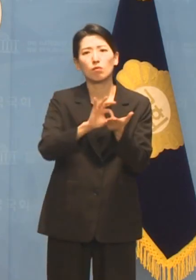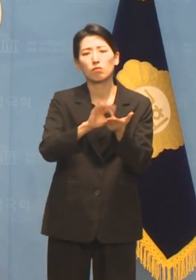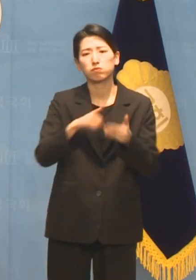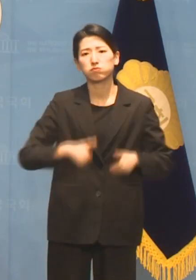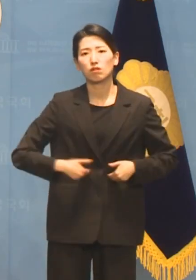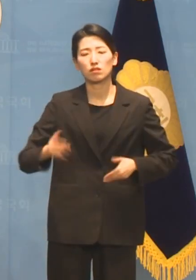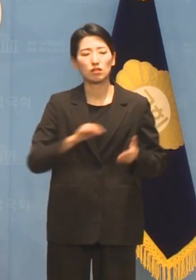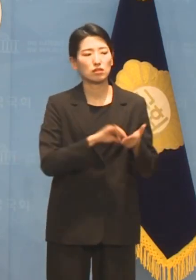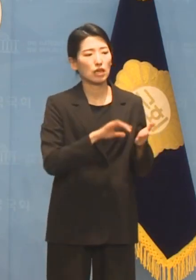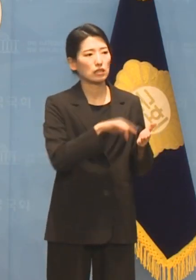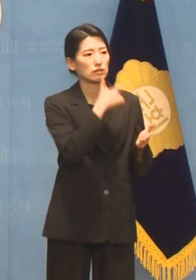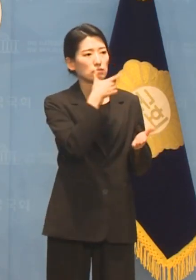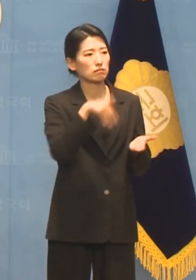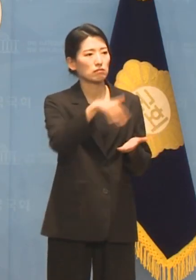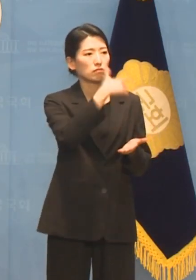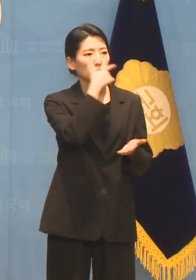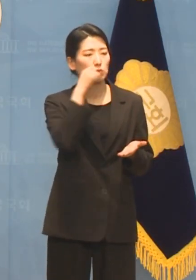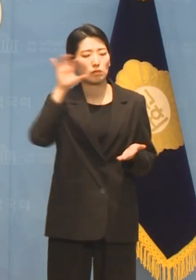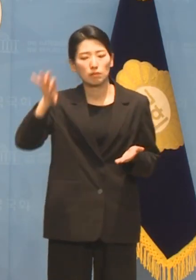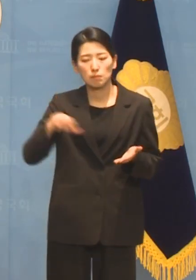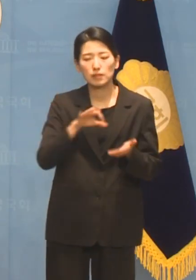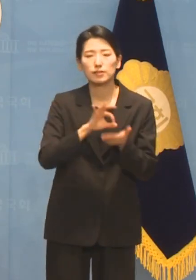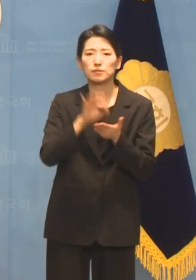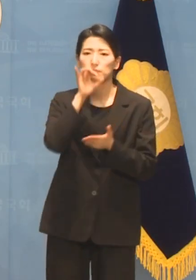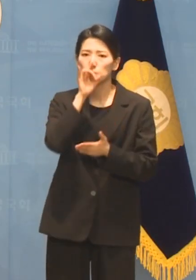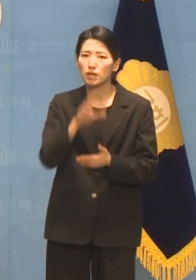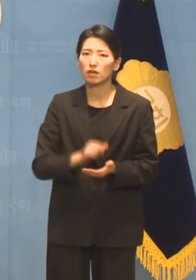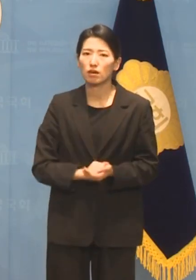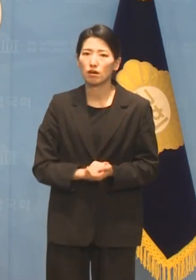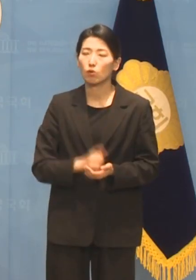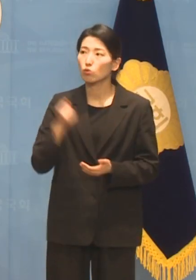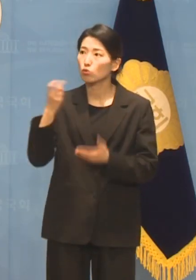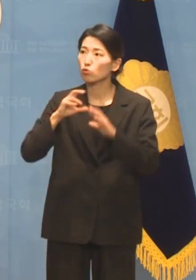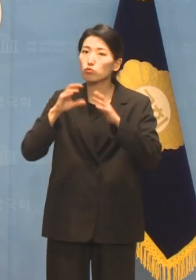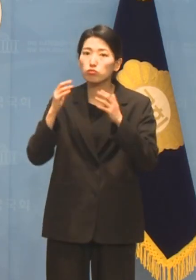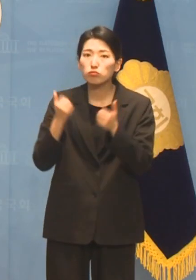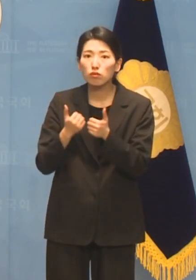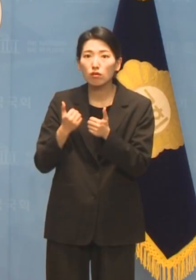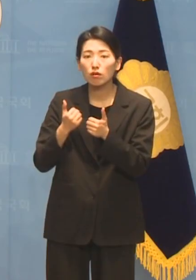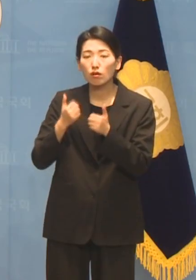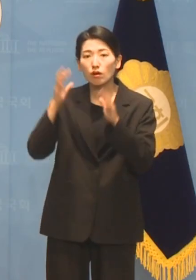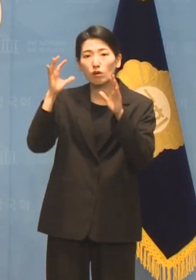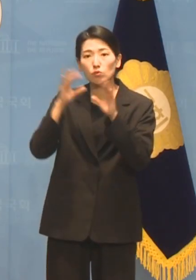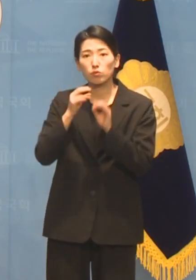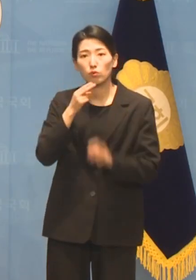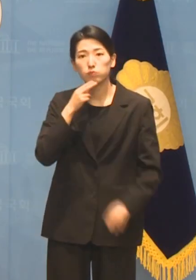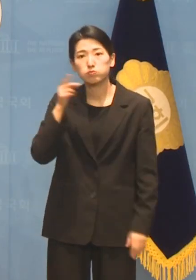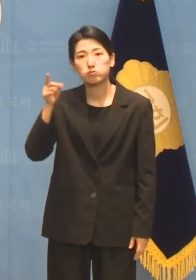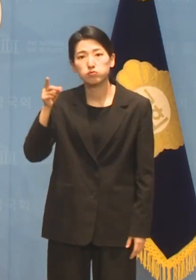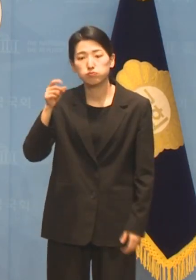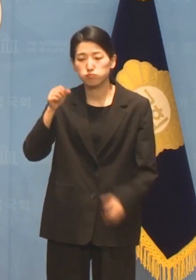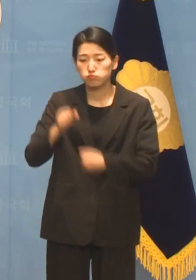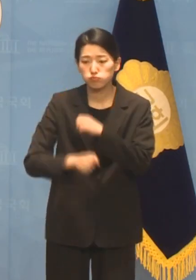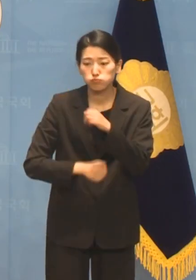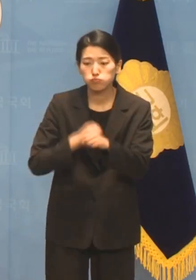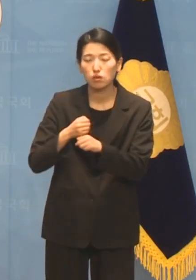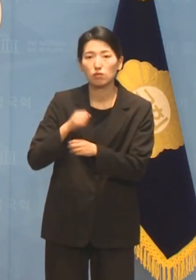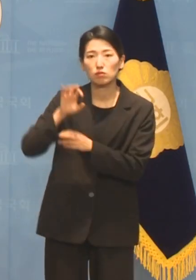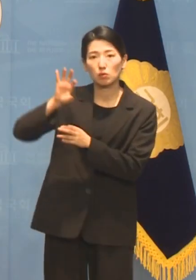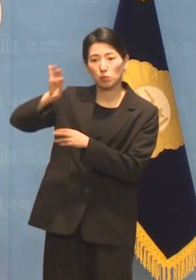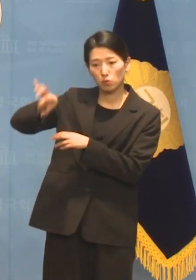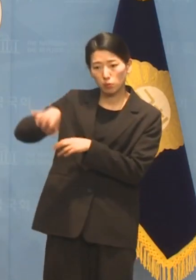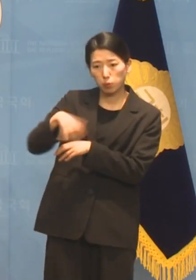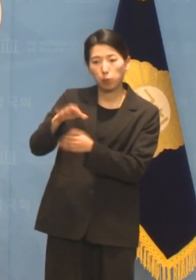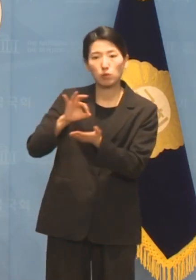됩니다. 더불어 기재부가 국회 승인 없이 기금으로 돌려막은 방식은 국회의 예산